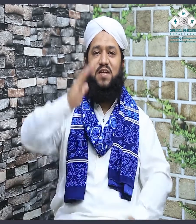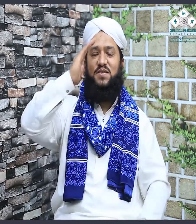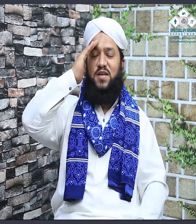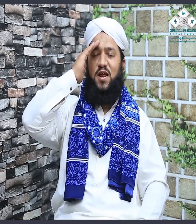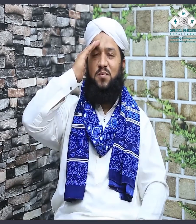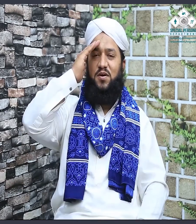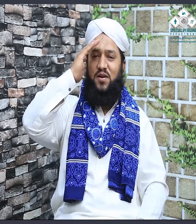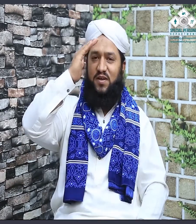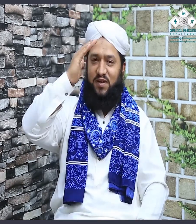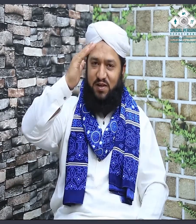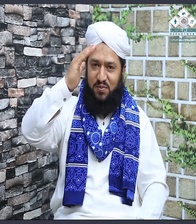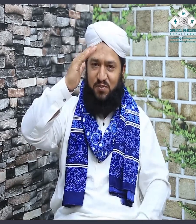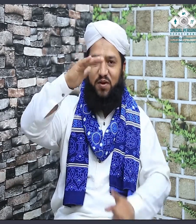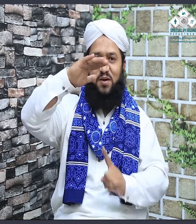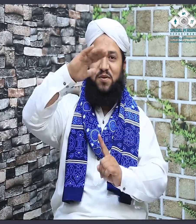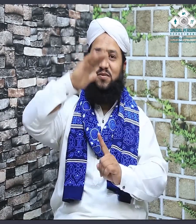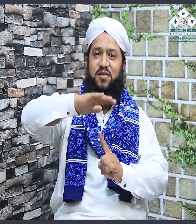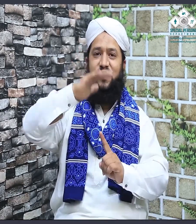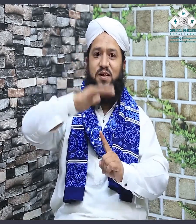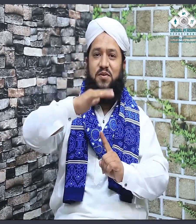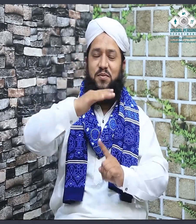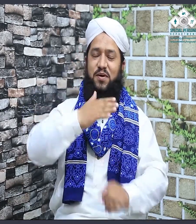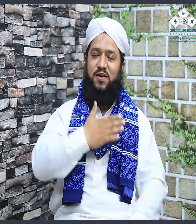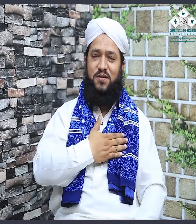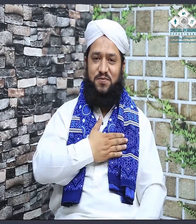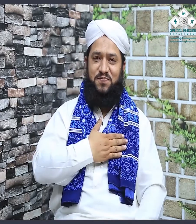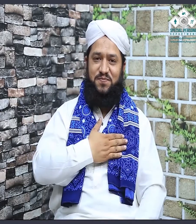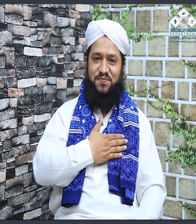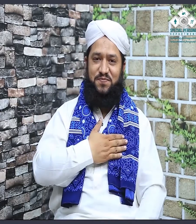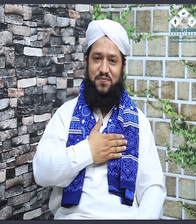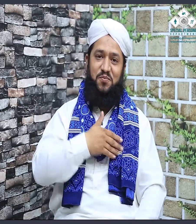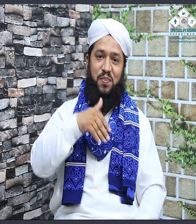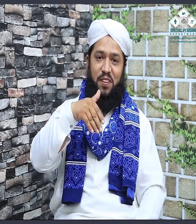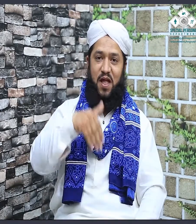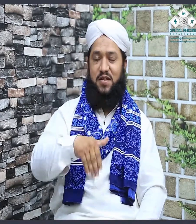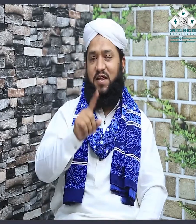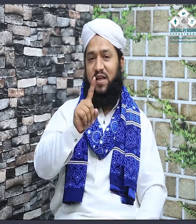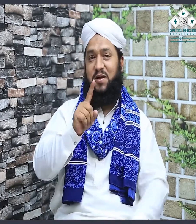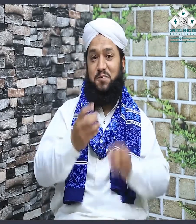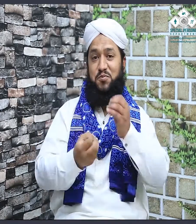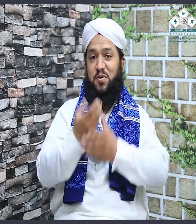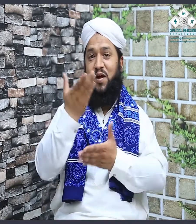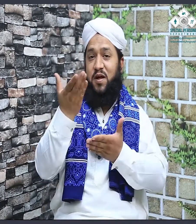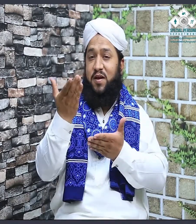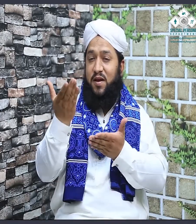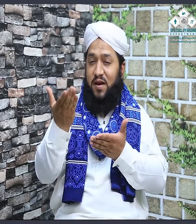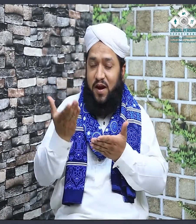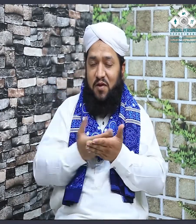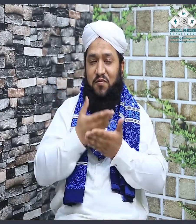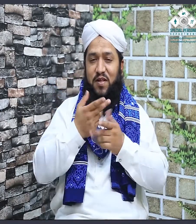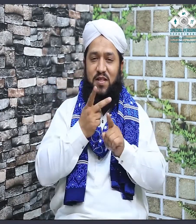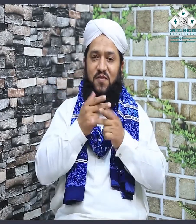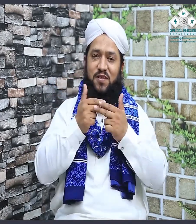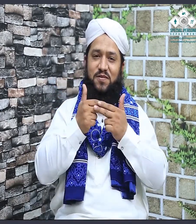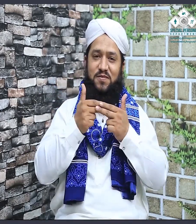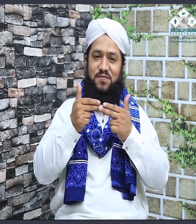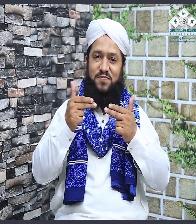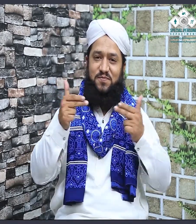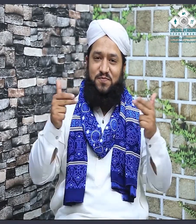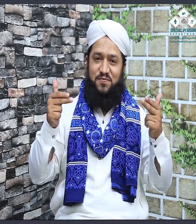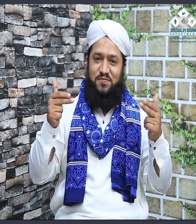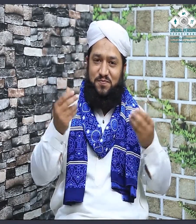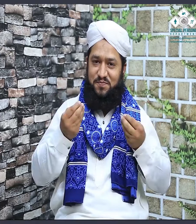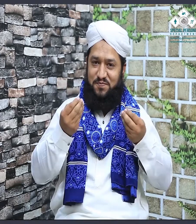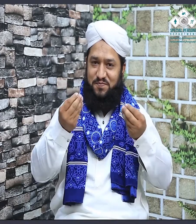السلام علیکم ورحمۃ اللہ وبرکاتہ. ناظرین، آج سے ہم ایک بڑی انوکھی اور پیاری ویب سیریز آپ کے لیے شروع کر رہے ہیں. ایوری